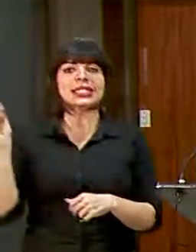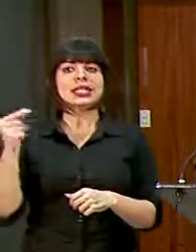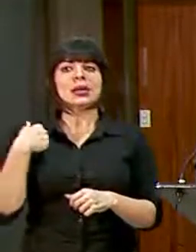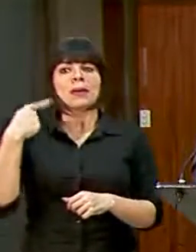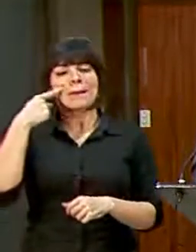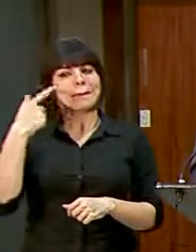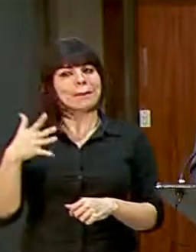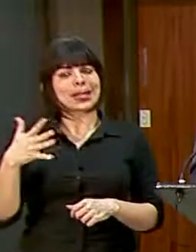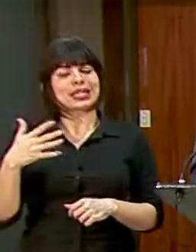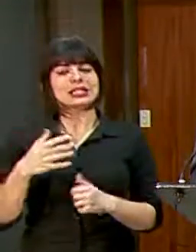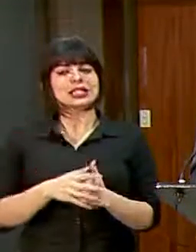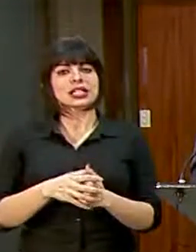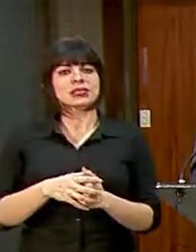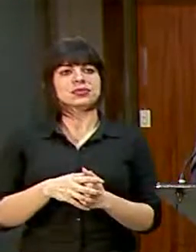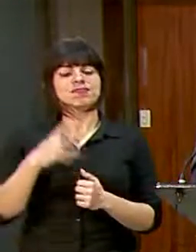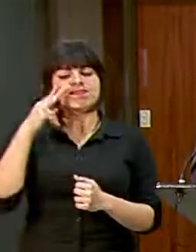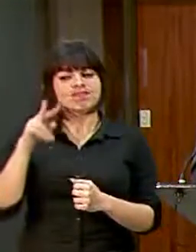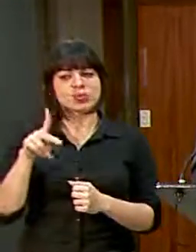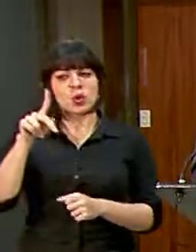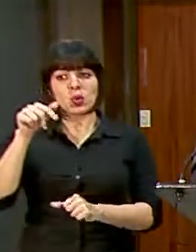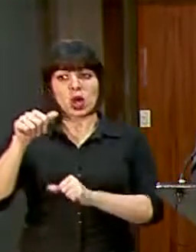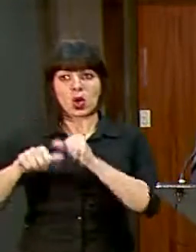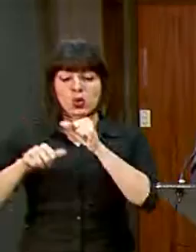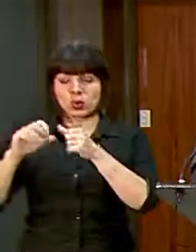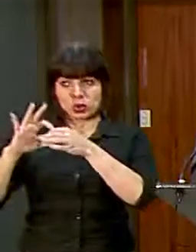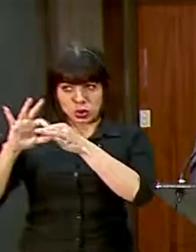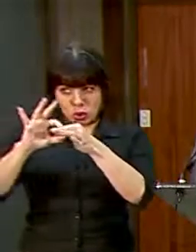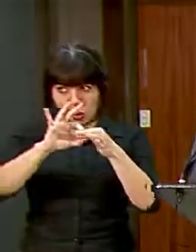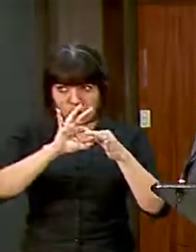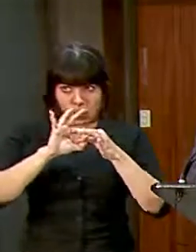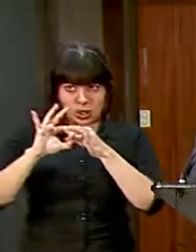nos parece que una lucha coordinada